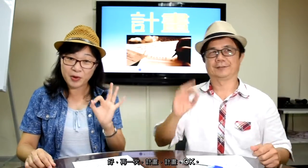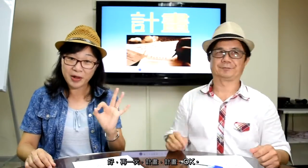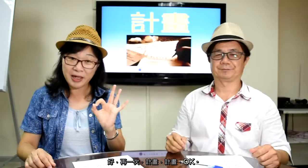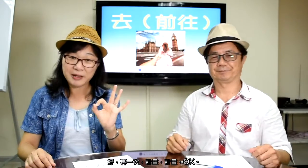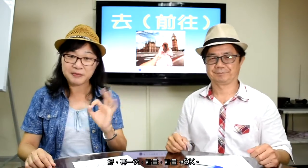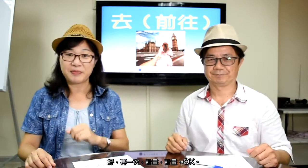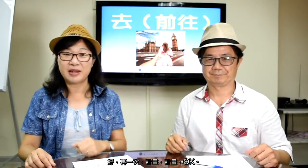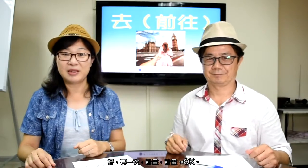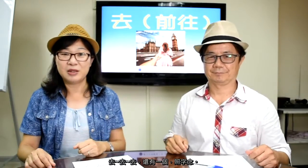OK，